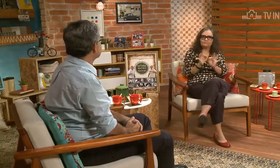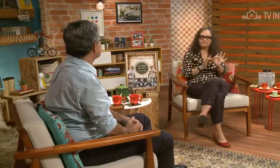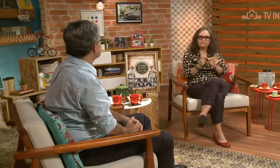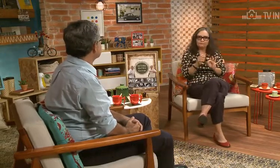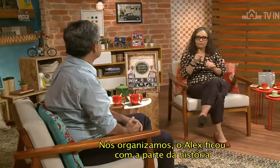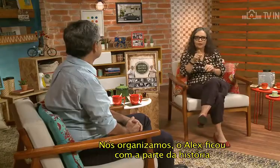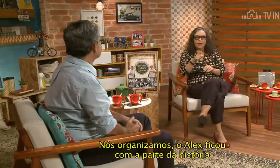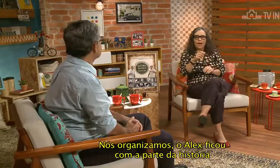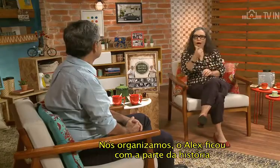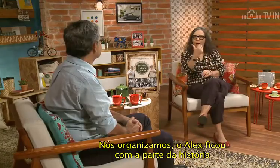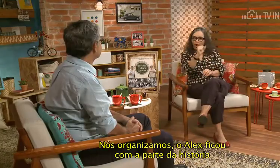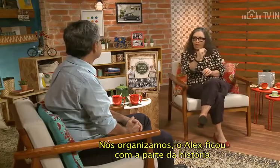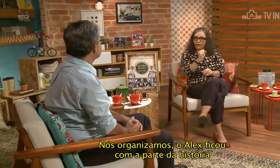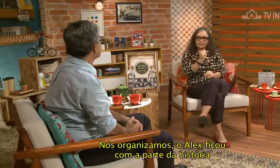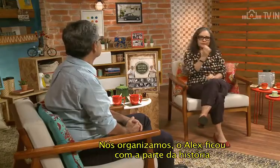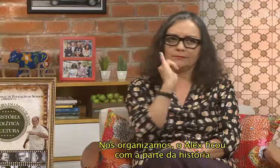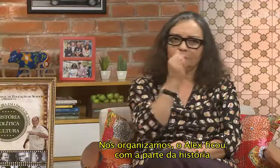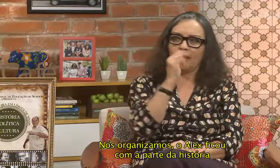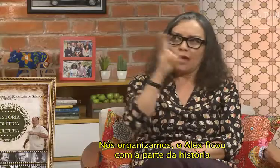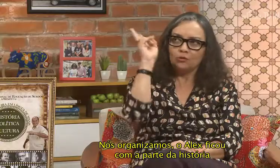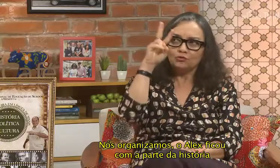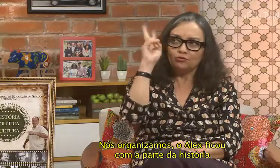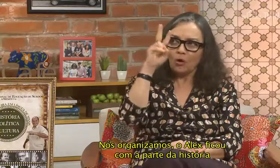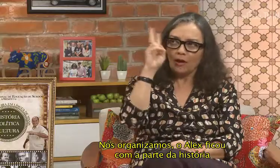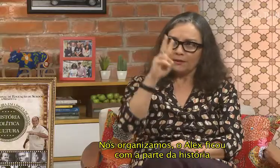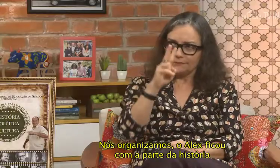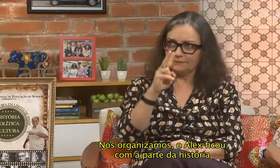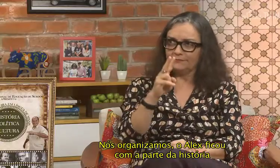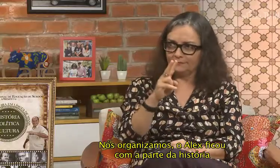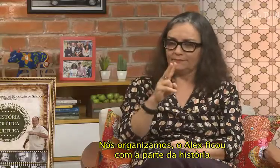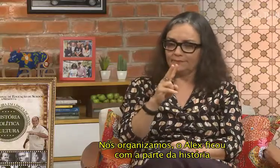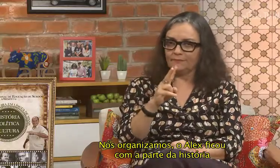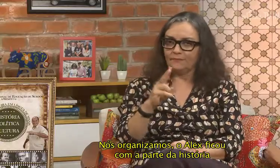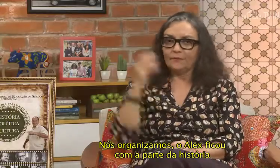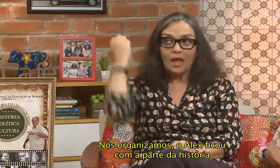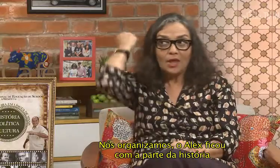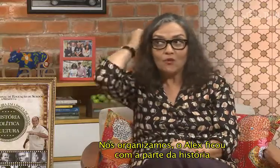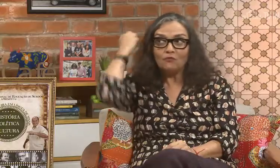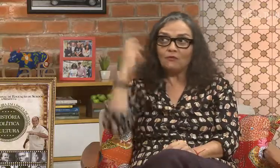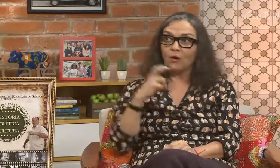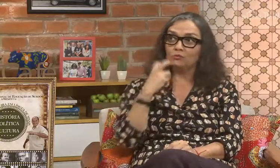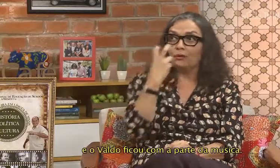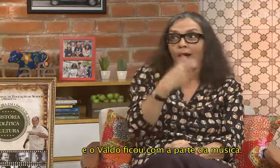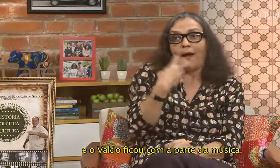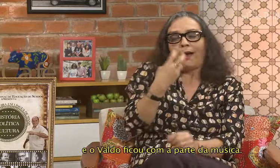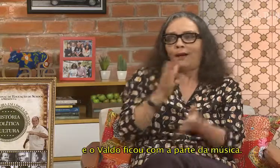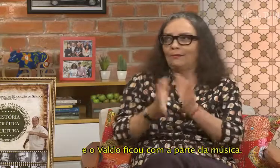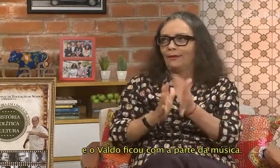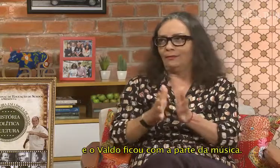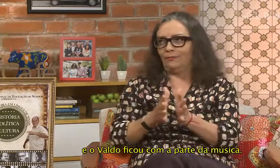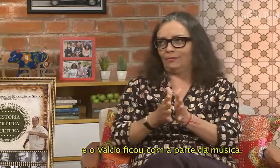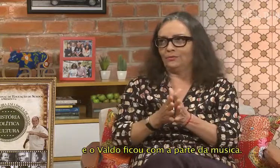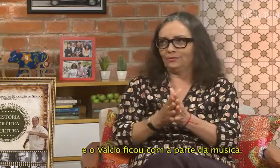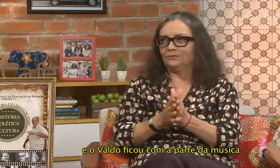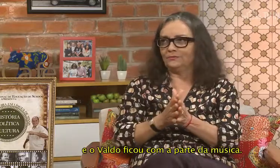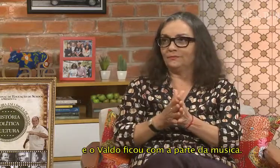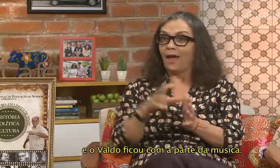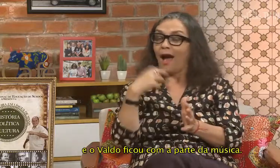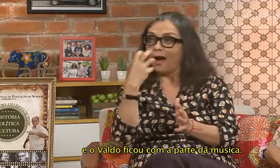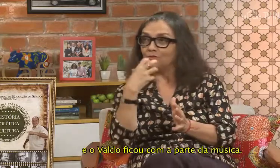Então, nós organizamos. O Alex ficou com a parte da história e o Valdo ficou com a parte da música.